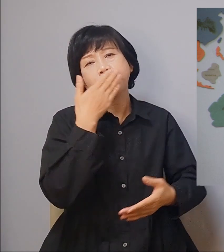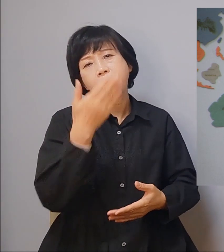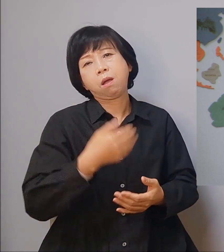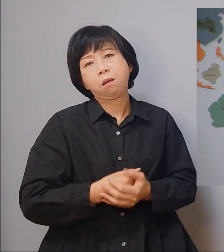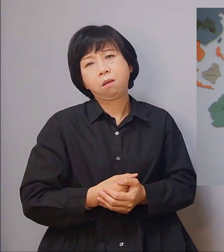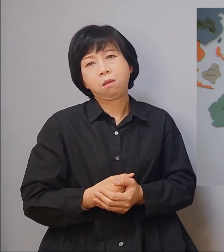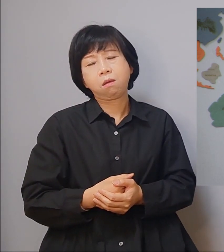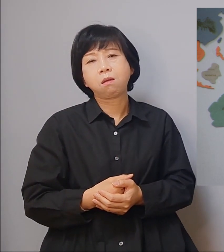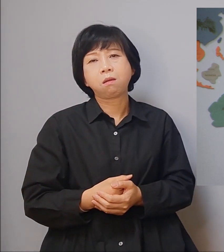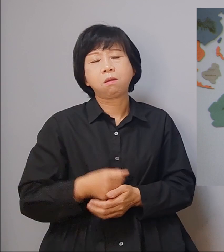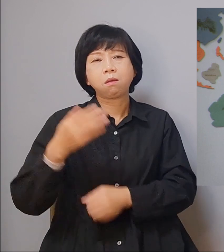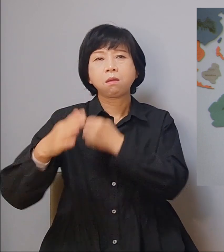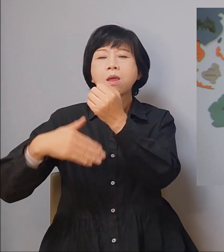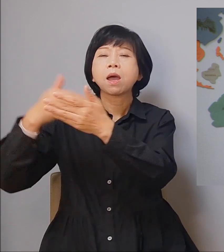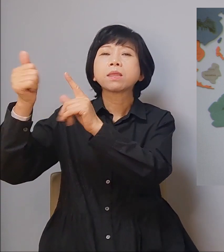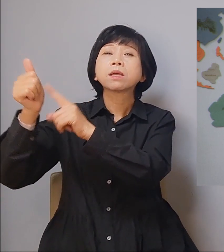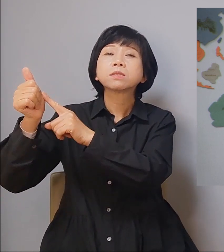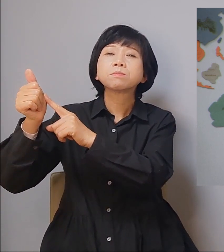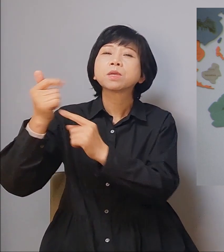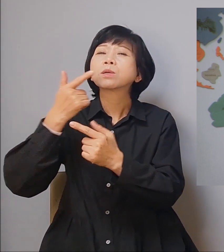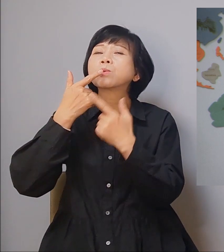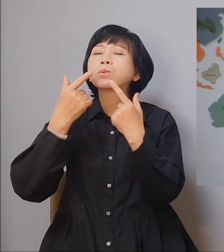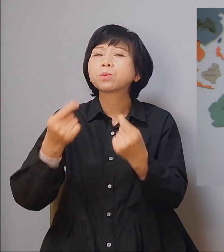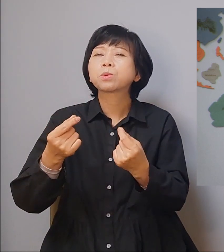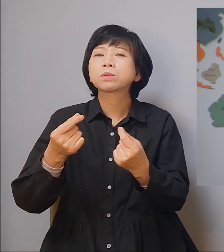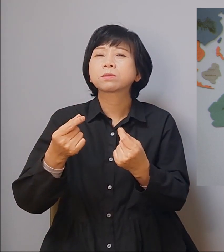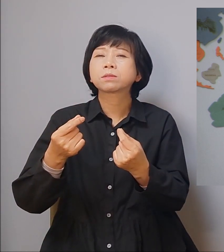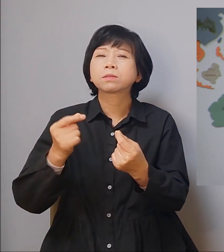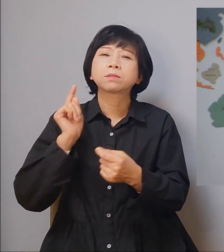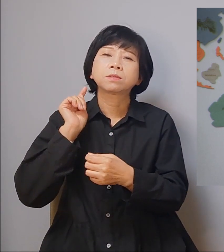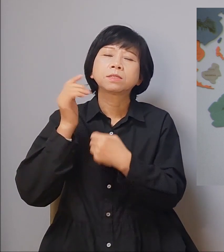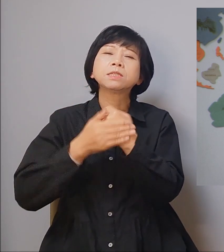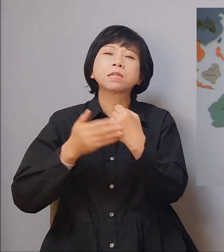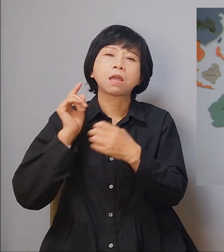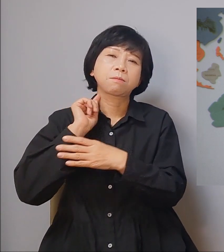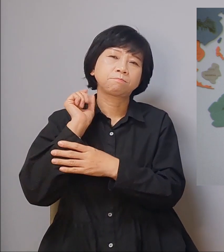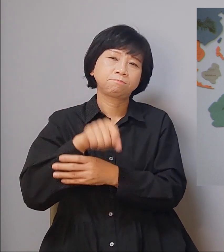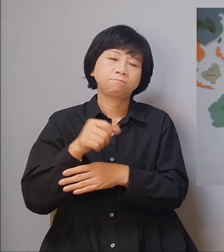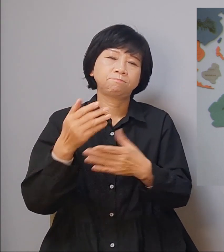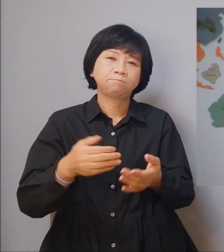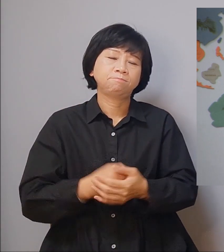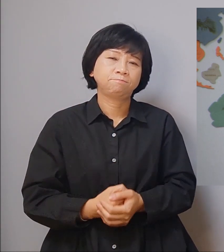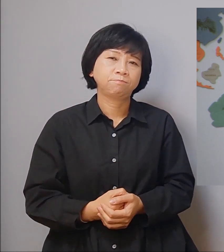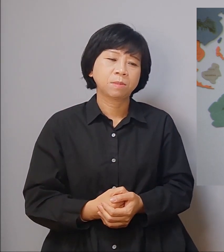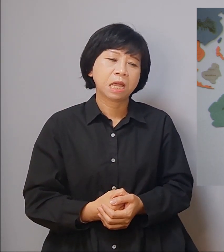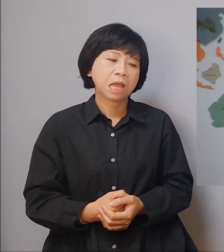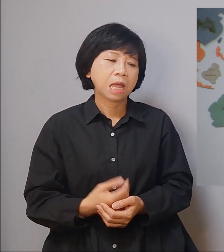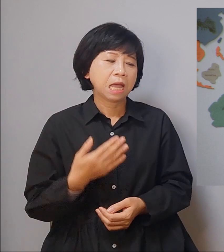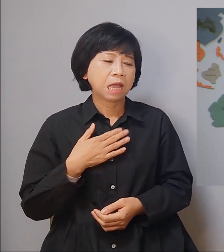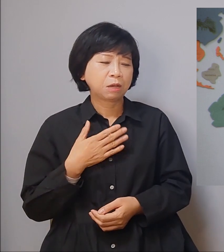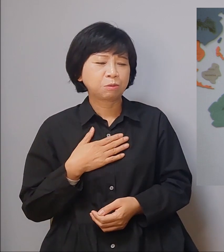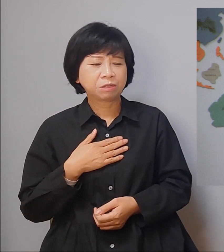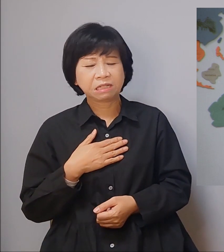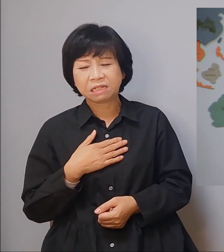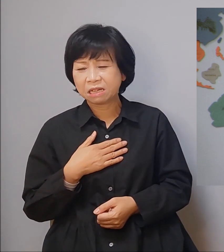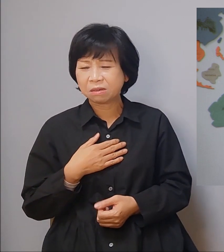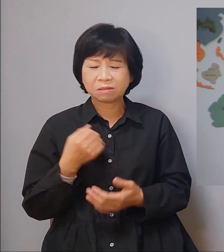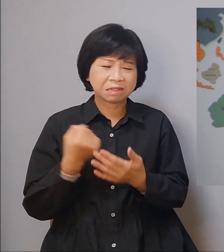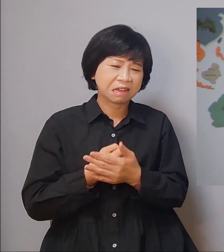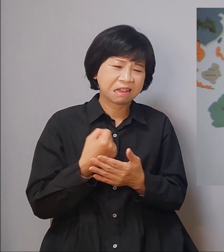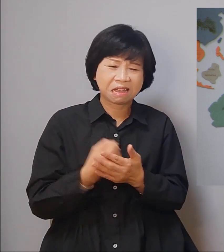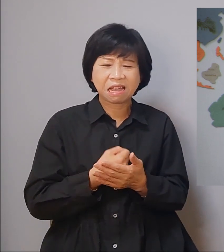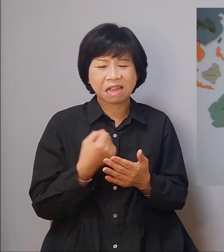이미 하나님께서는 그런 은혜를 우리에게 허락하신 거예요. 아이고, 이러면 안 되는데, 저러면 안